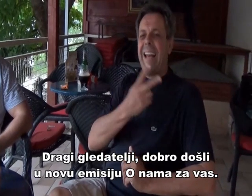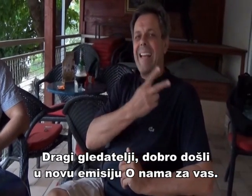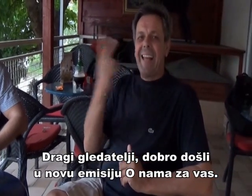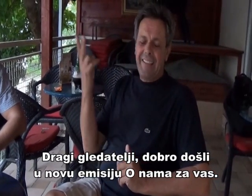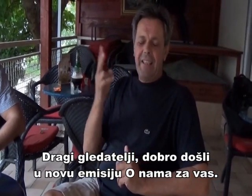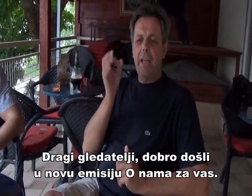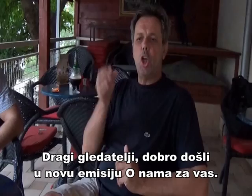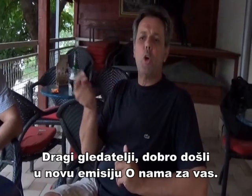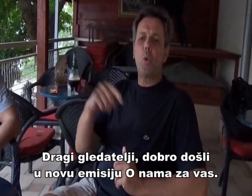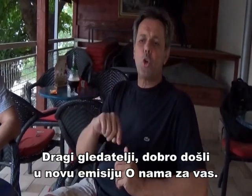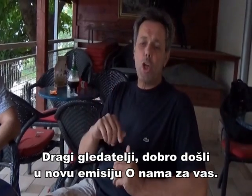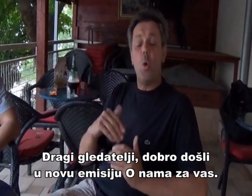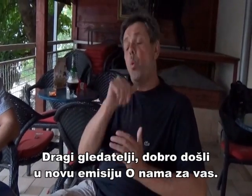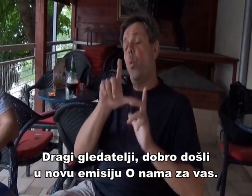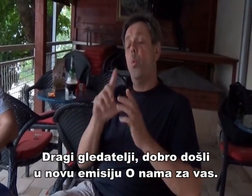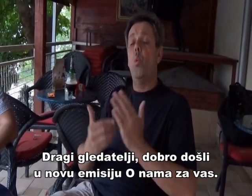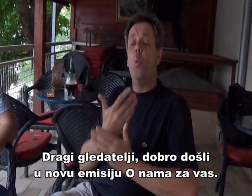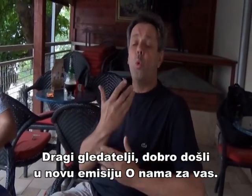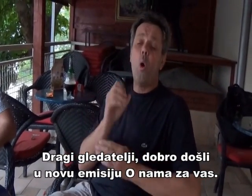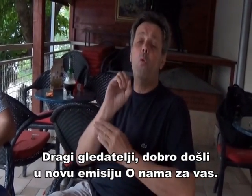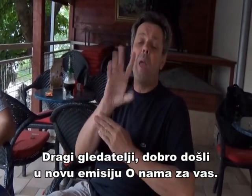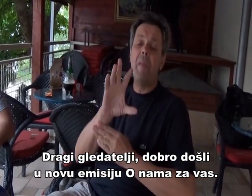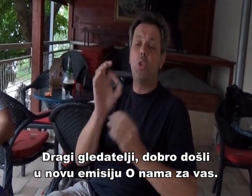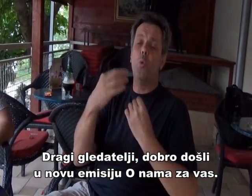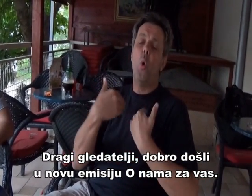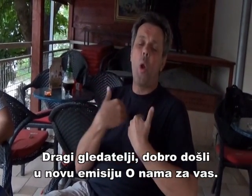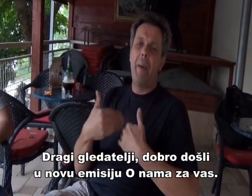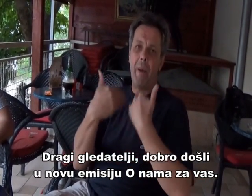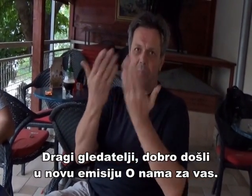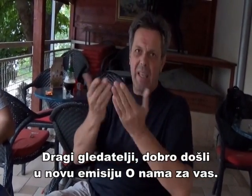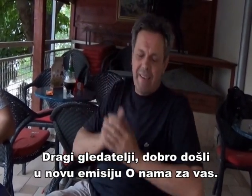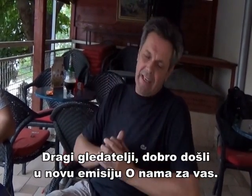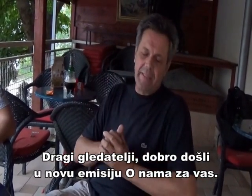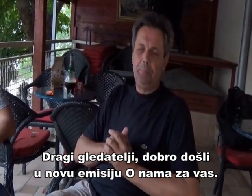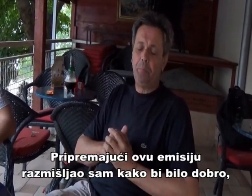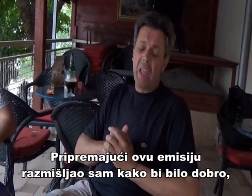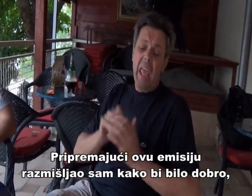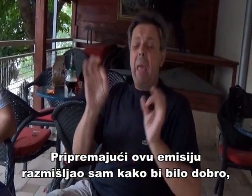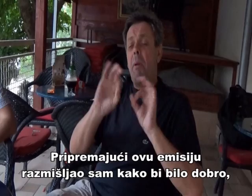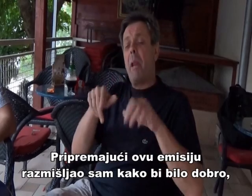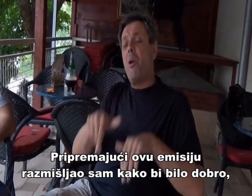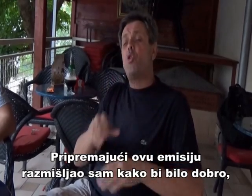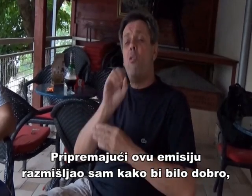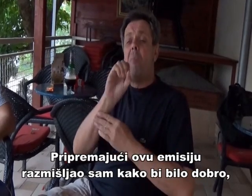dragi gledatelji, dobrodošli u novu emisiju o nama, za vas. Pripremajući ovu